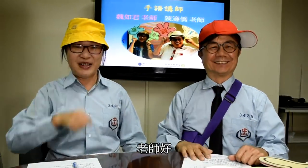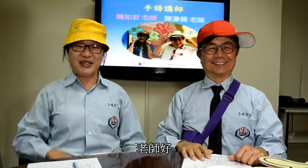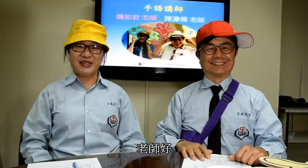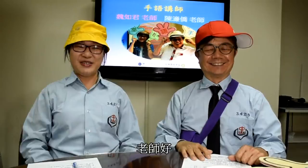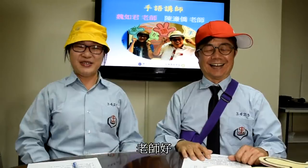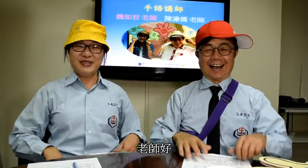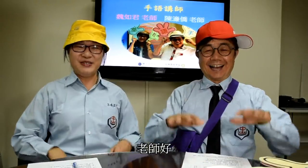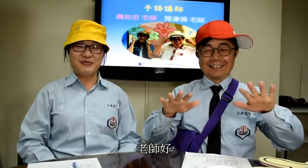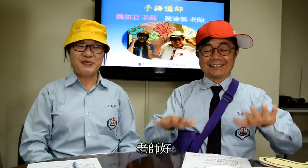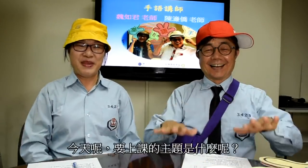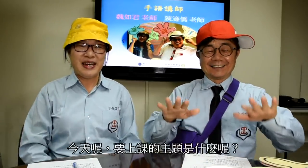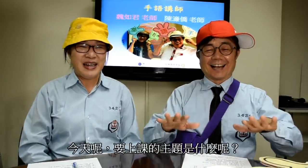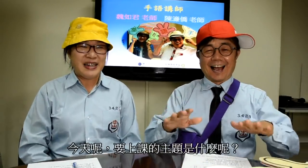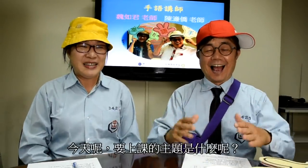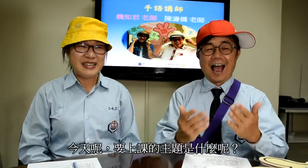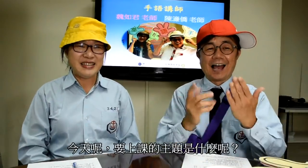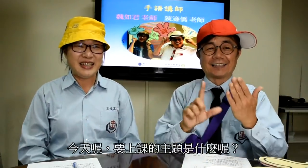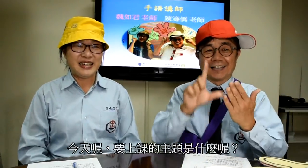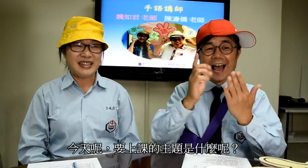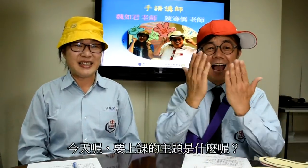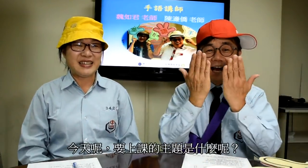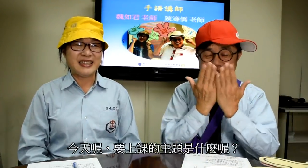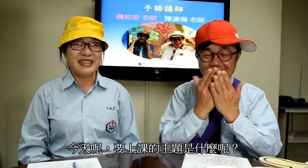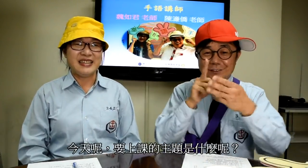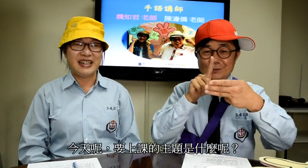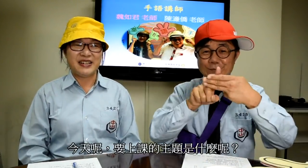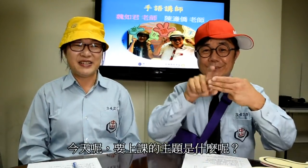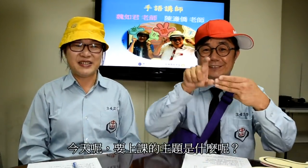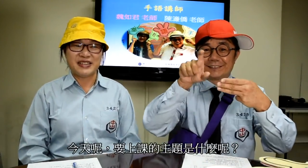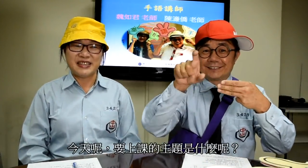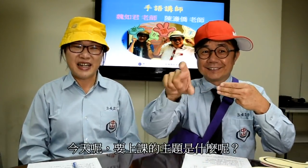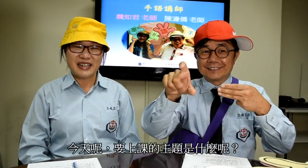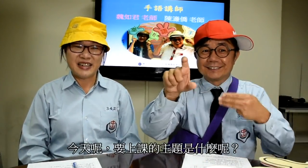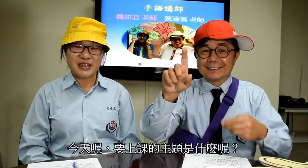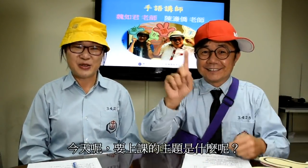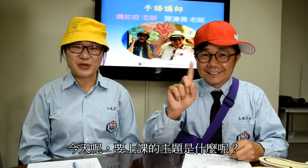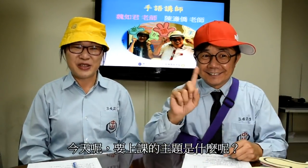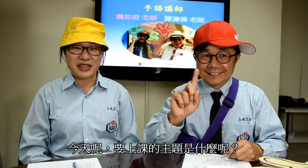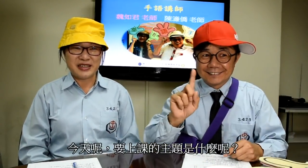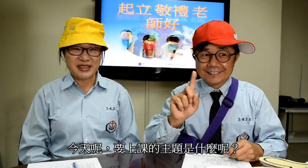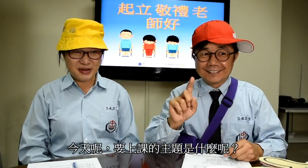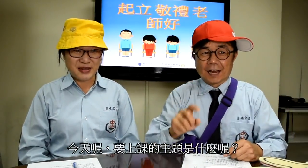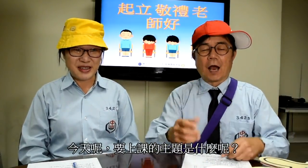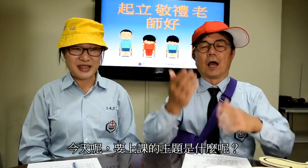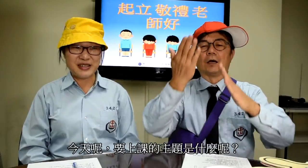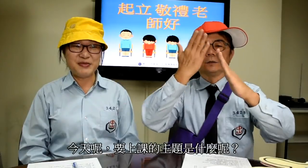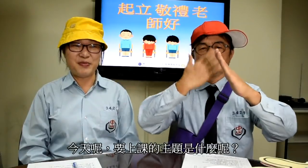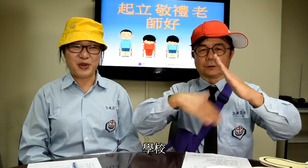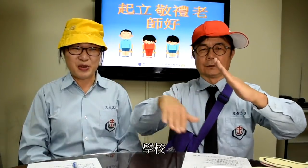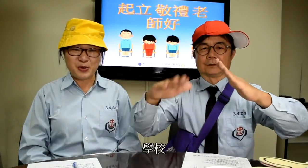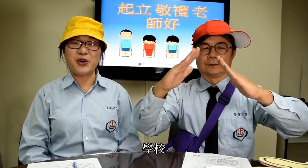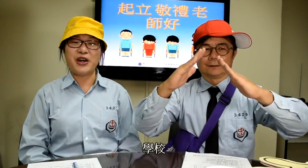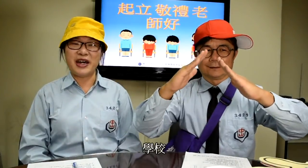好。今天呢，要上课的主题是什么呢？学